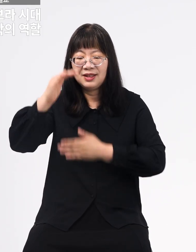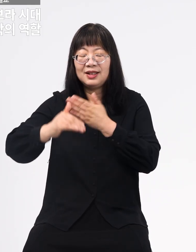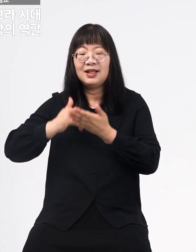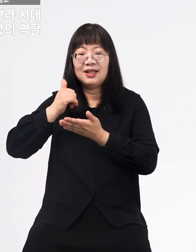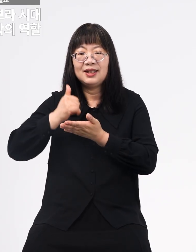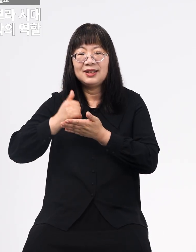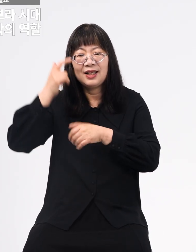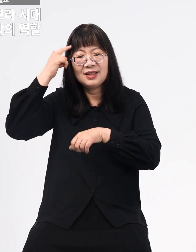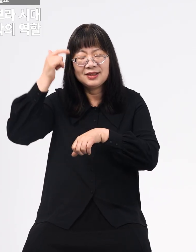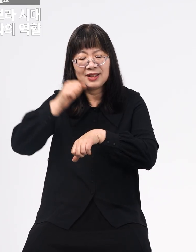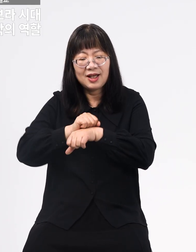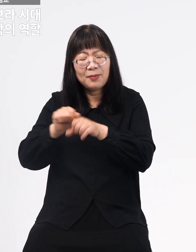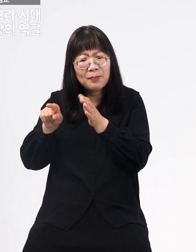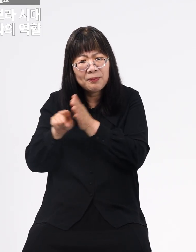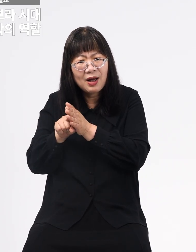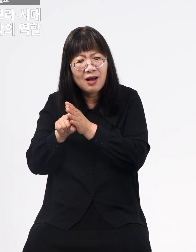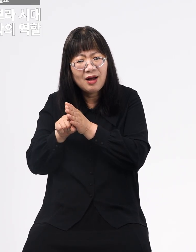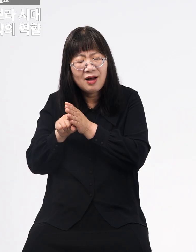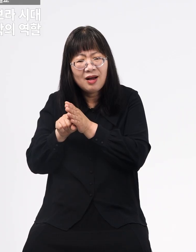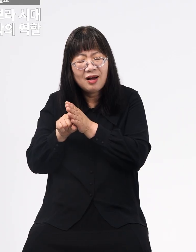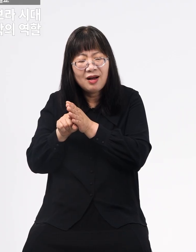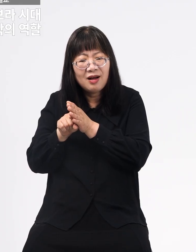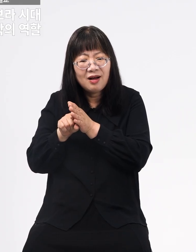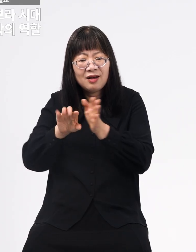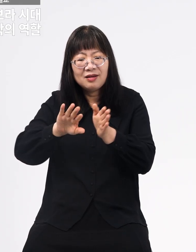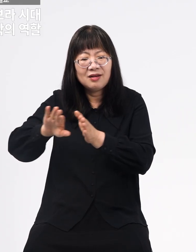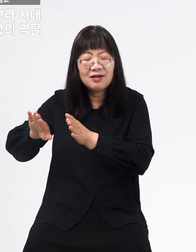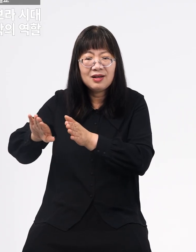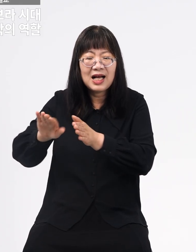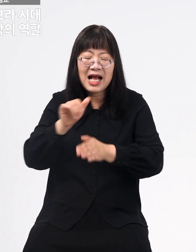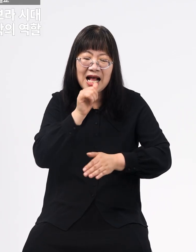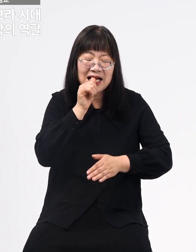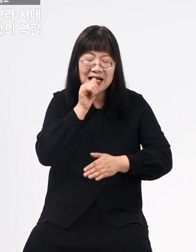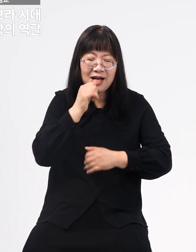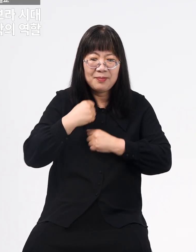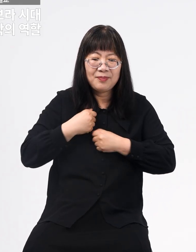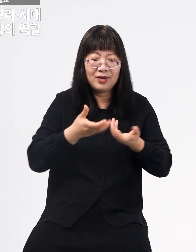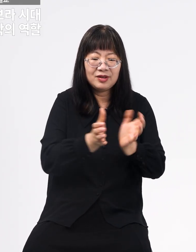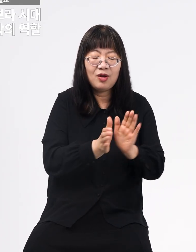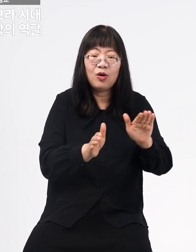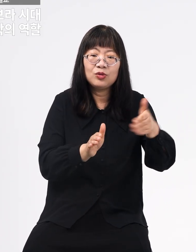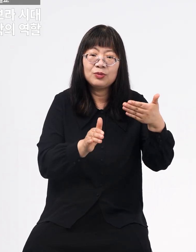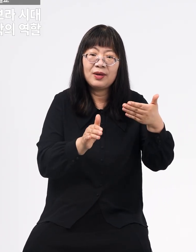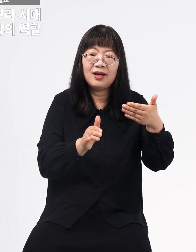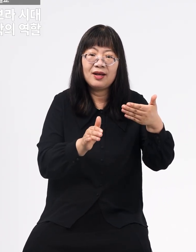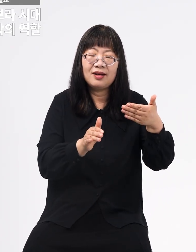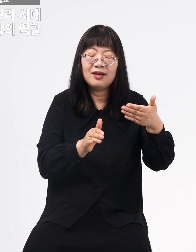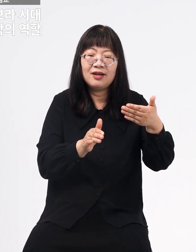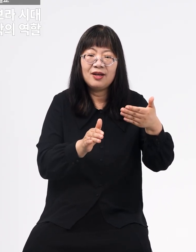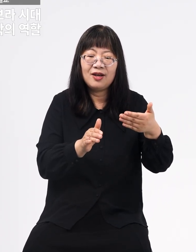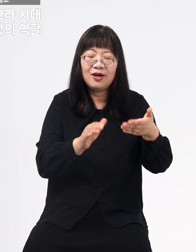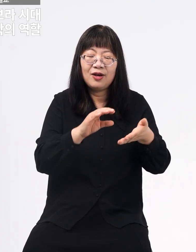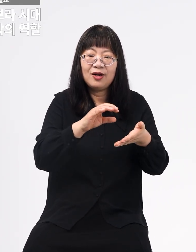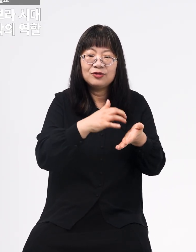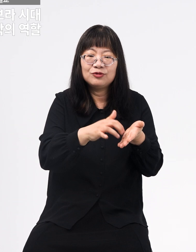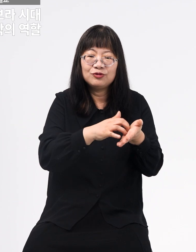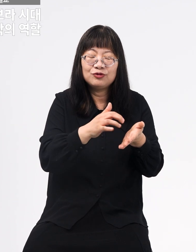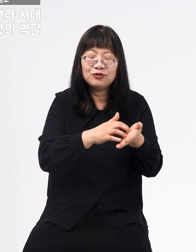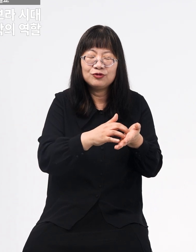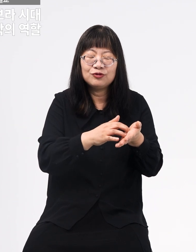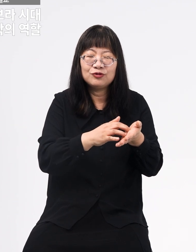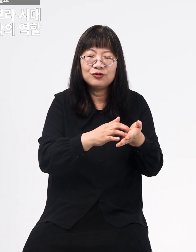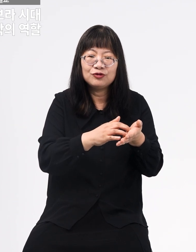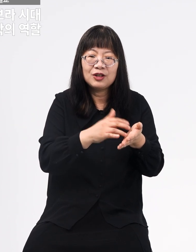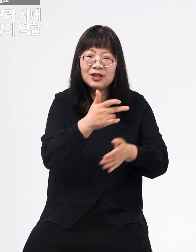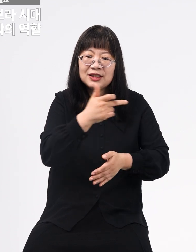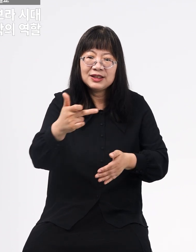하나님의 지혜를 믿어야 될까요? 아니면 철병거 900승, 규모, 숫자,